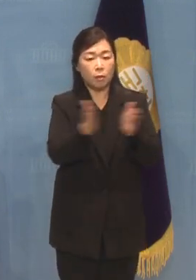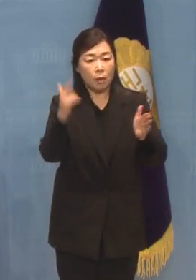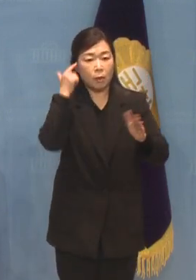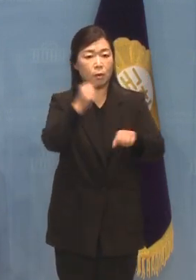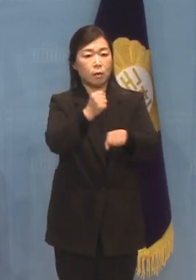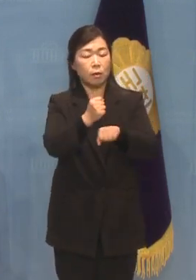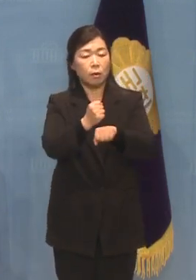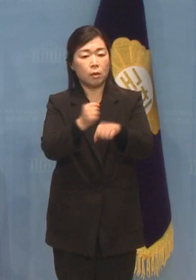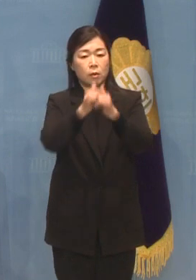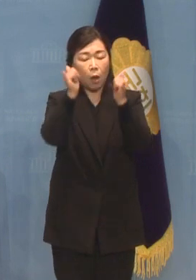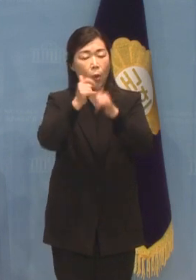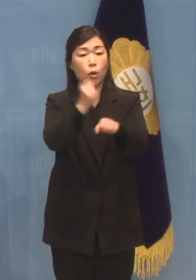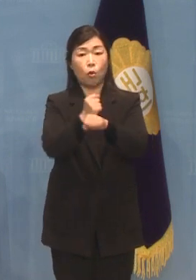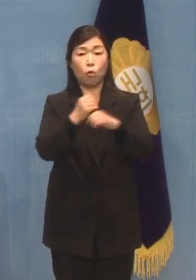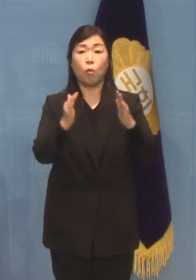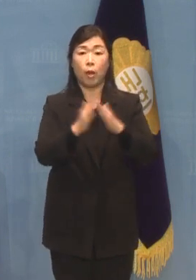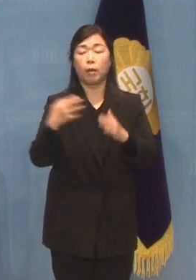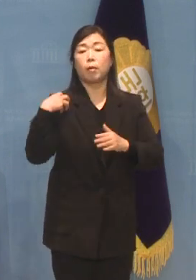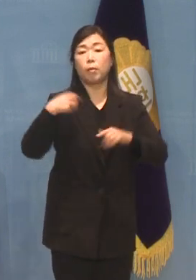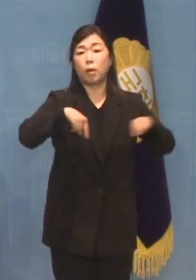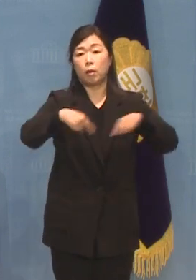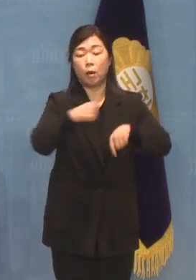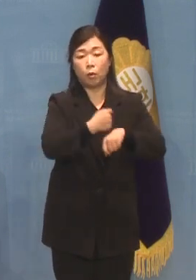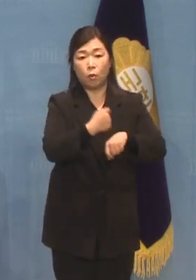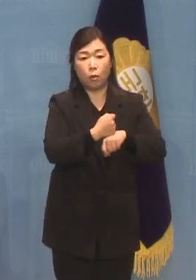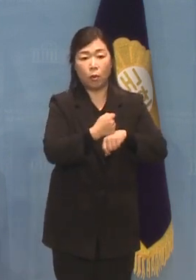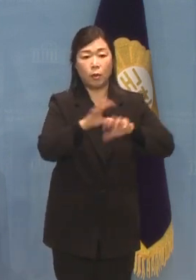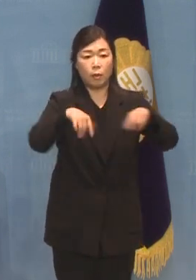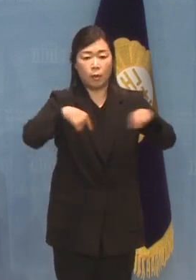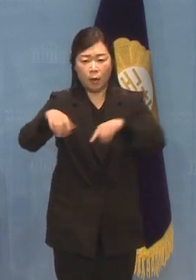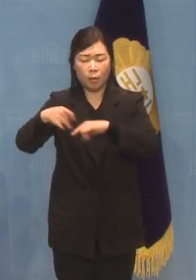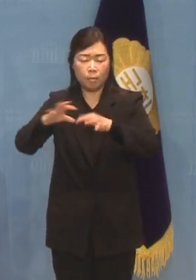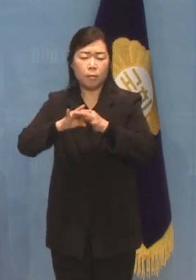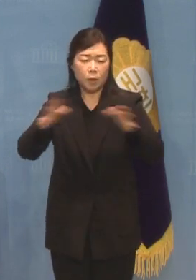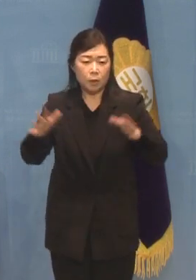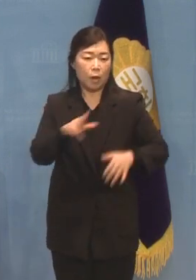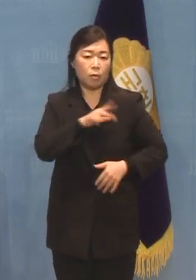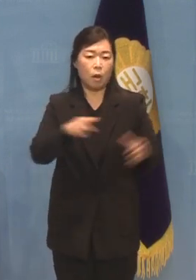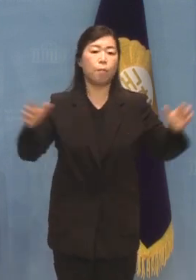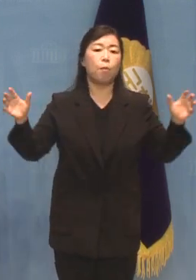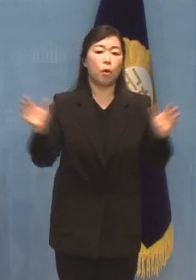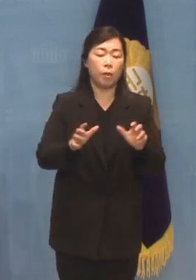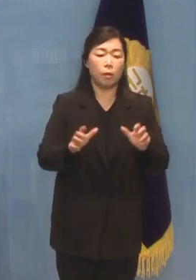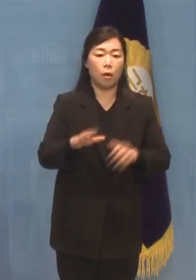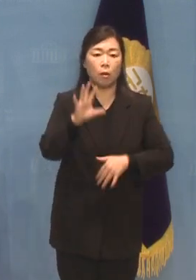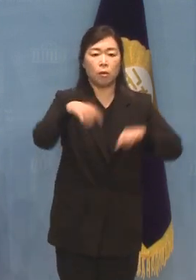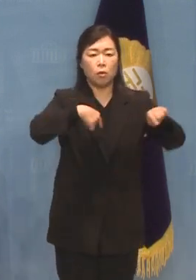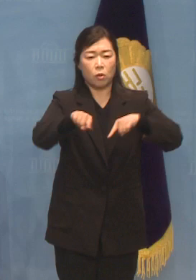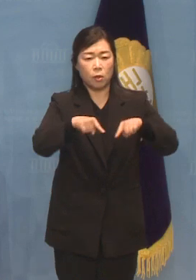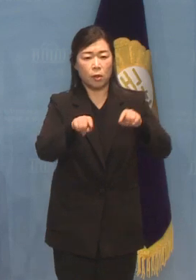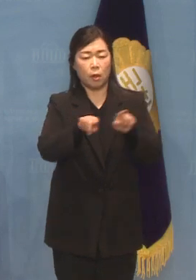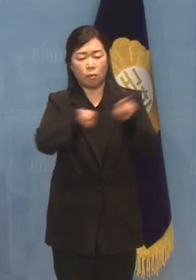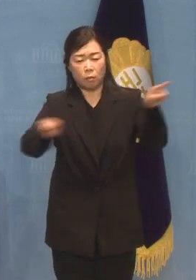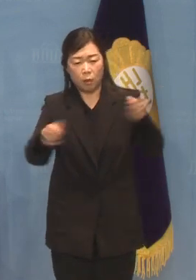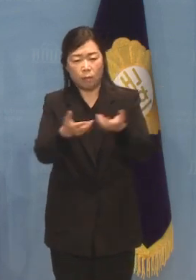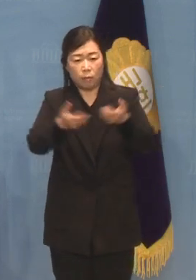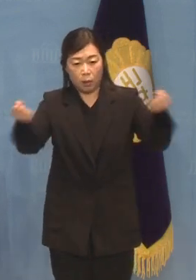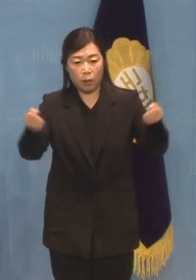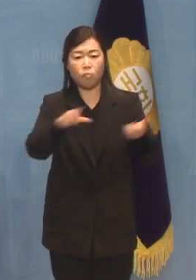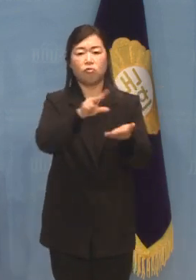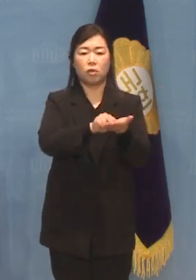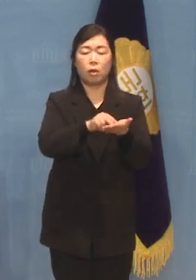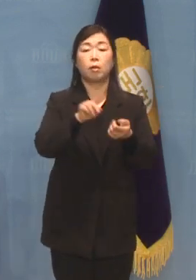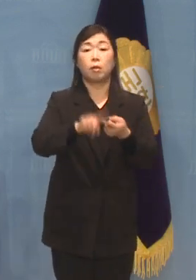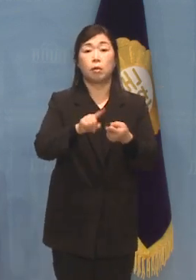경제인문사회연구회가 주최하고 초당적 정치개혁 의원 모임이 주관하는 정치양극화 문제 해결을 위한